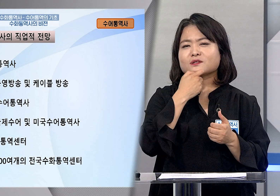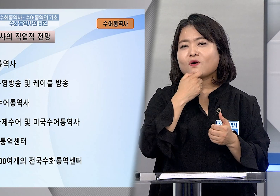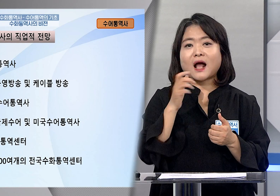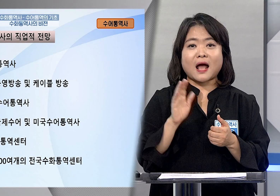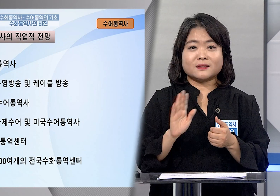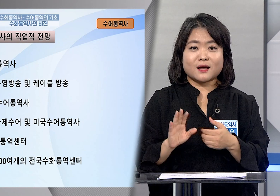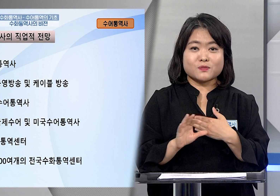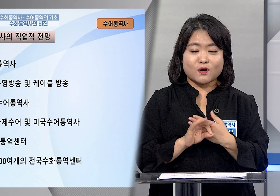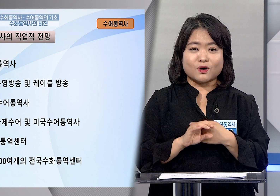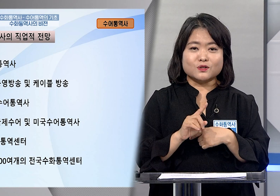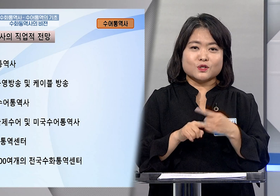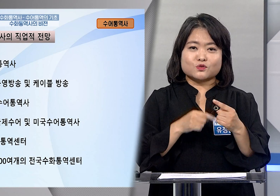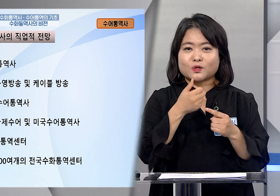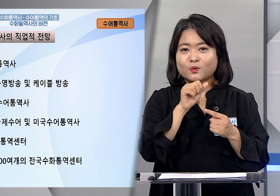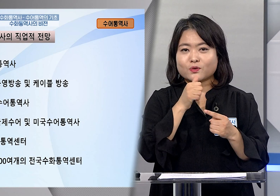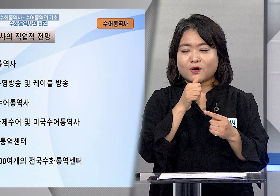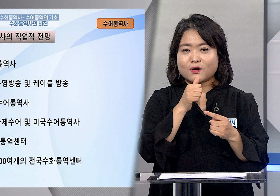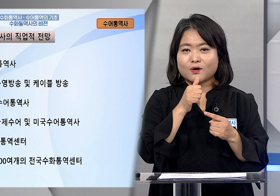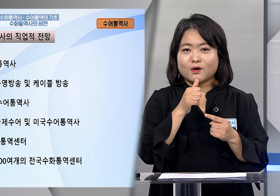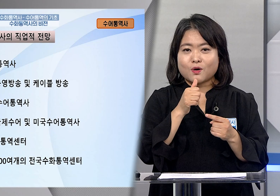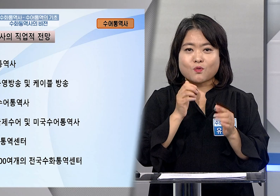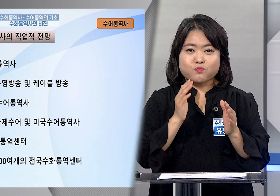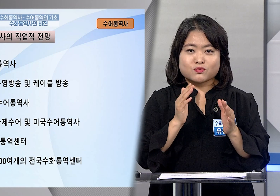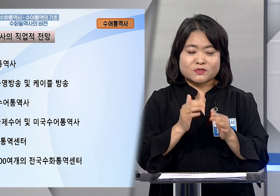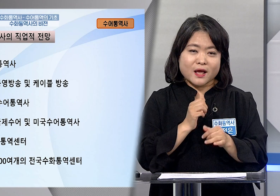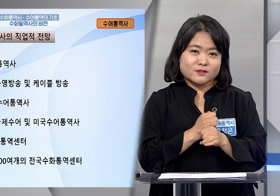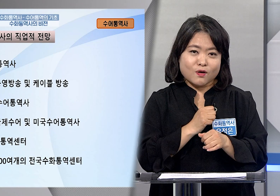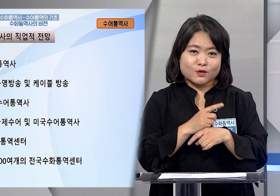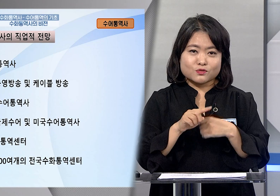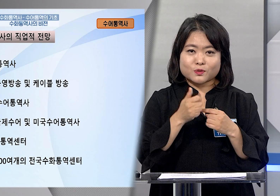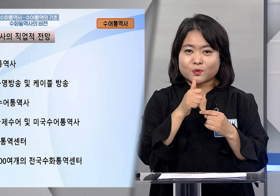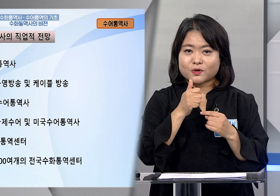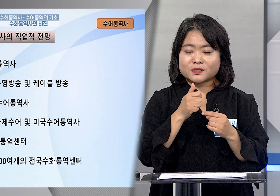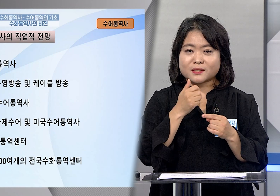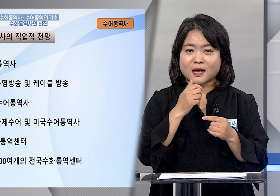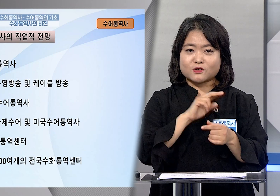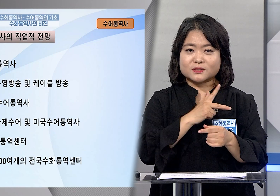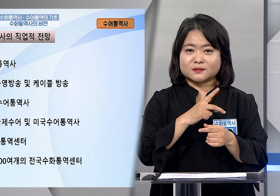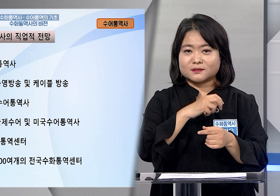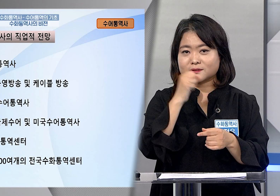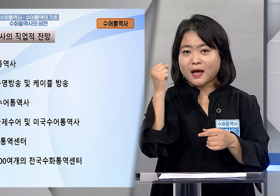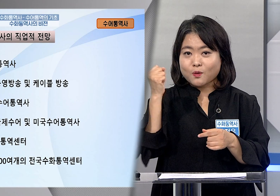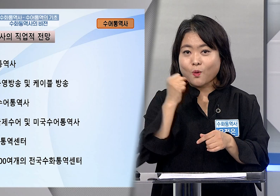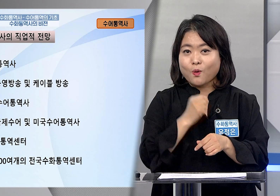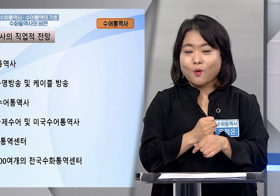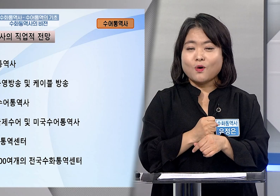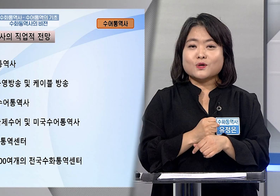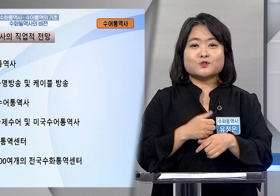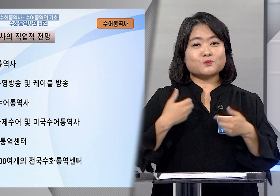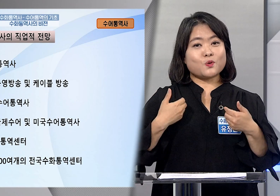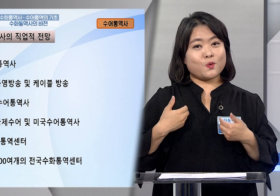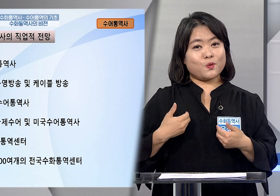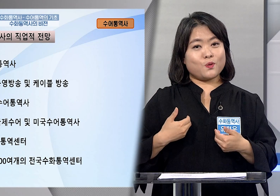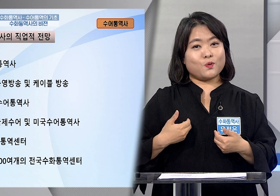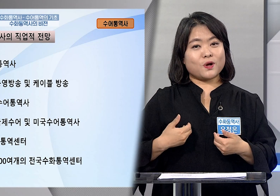싫어가 아니라면 수화통역 공부를 해서 수화통역사 자격증을 따고 좀